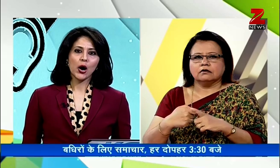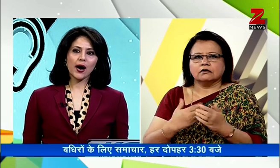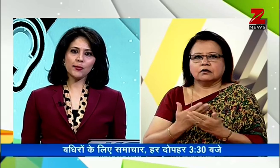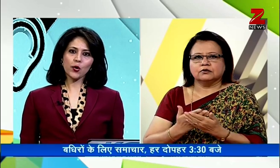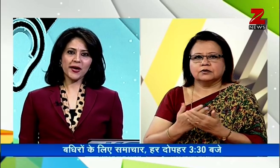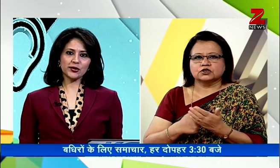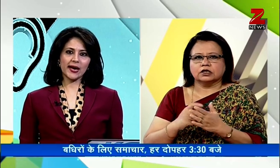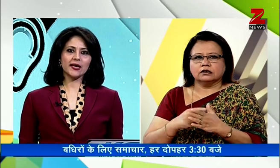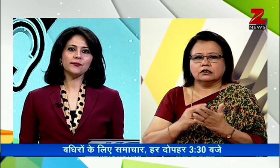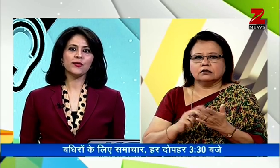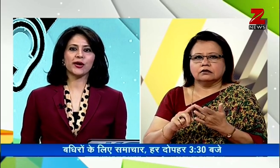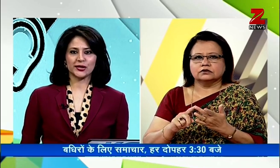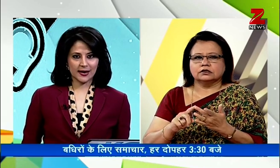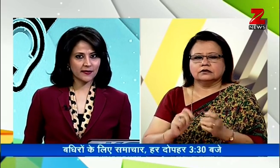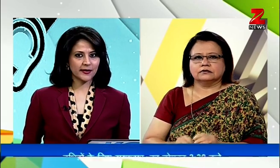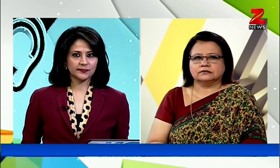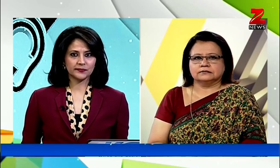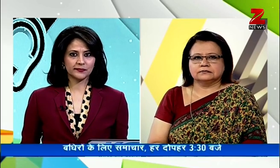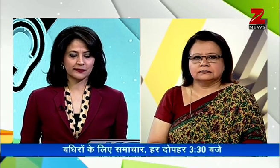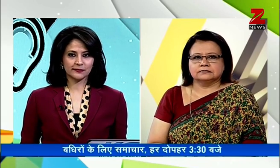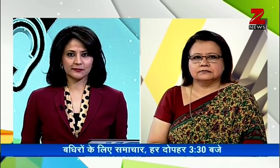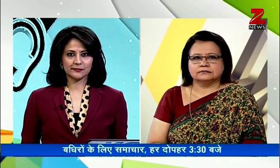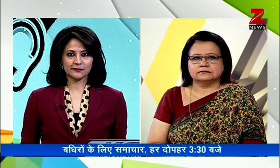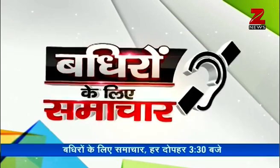मलिक और खबरों को पेश करेंगी रजनी कालरा।